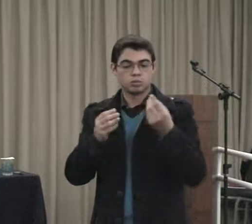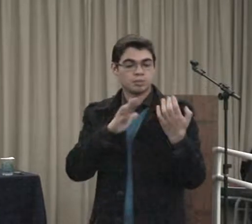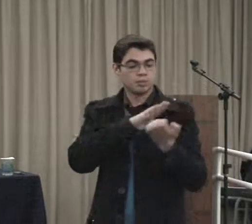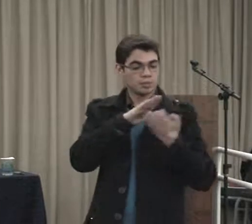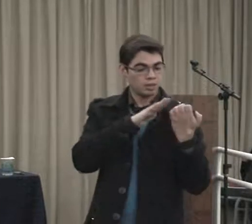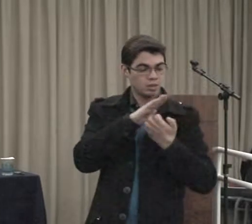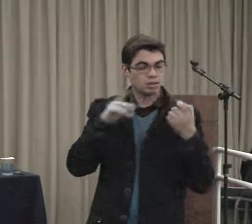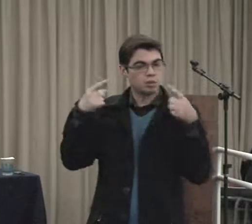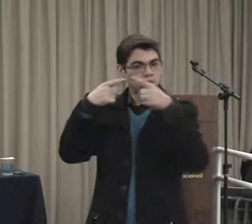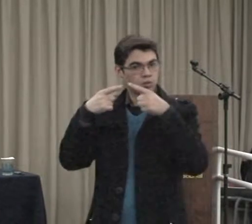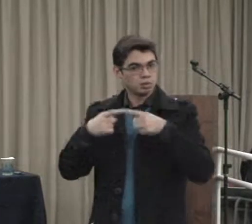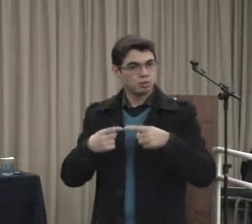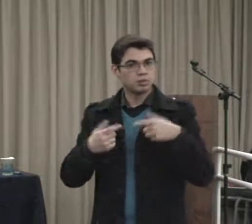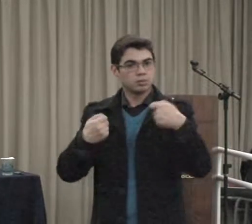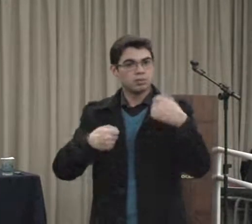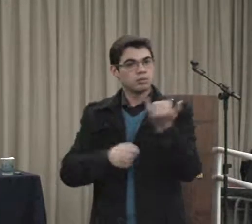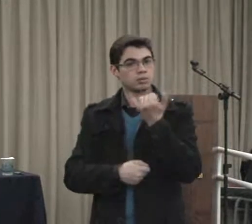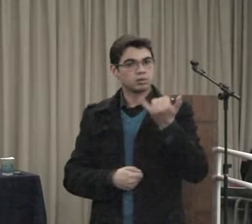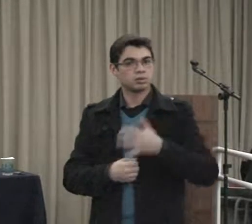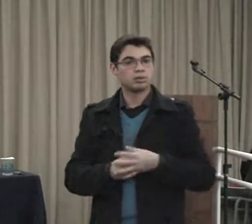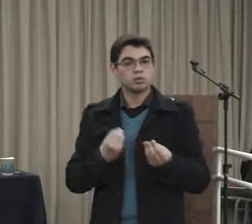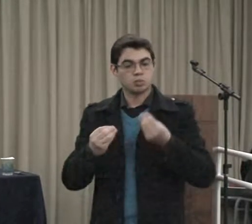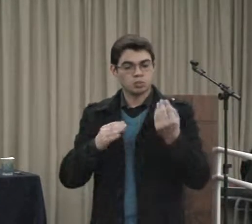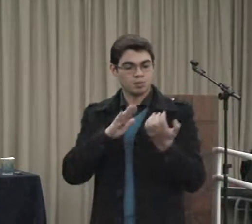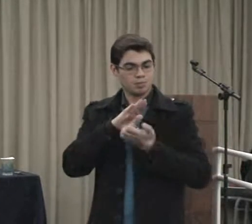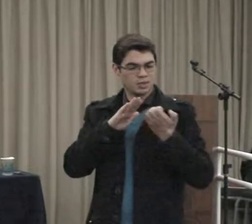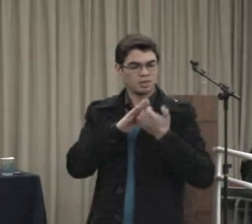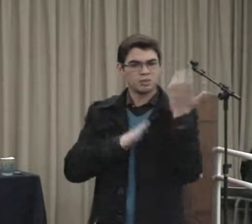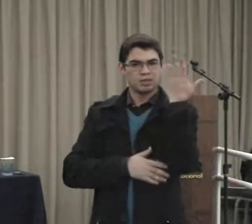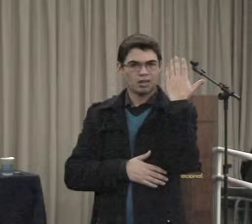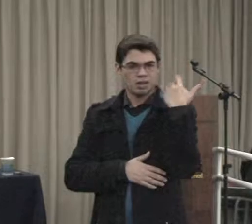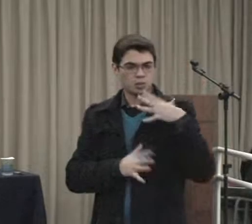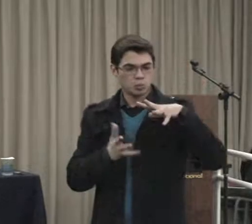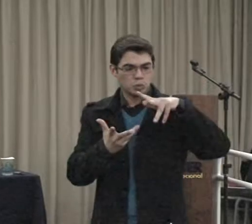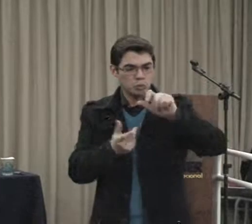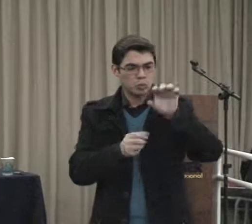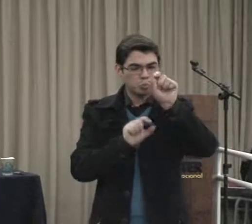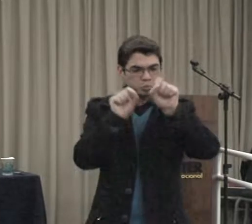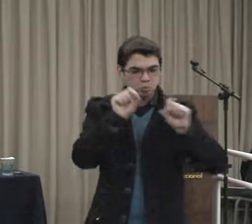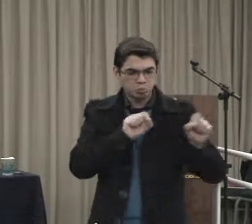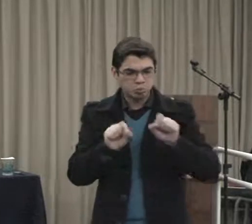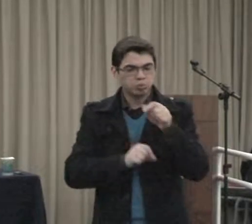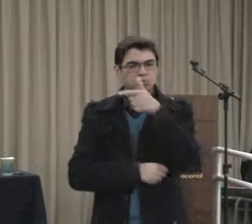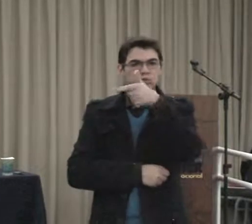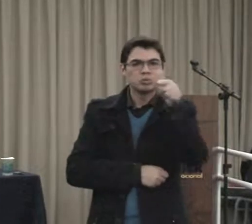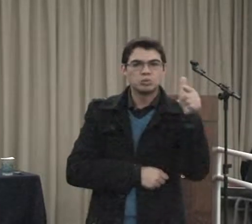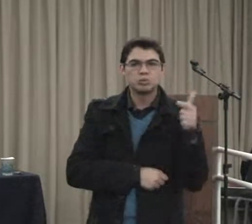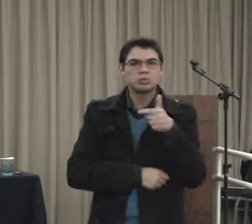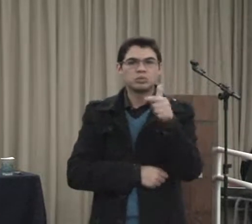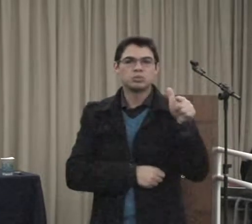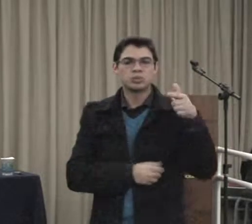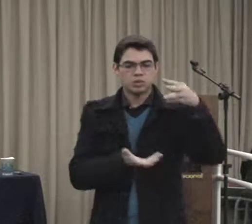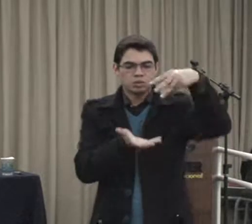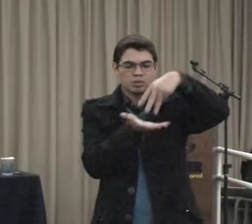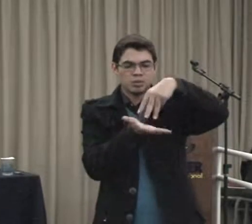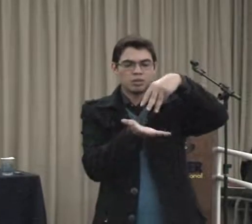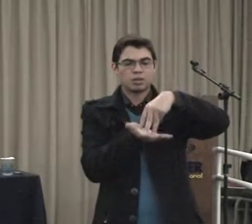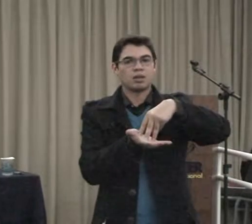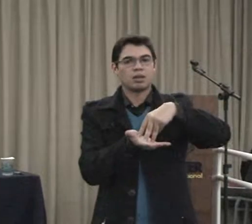mundo econômico, não tinha espaço para nós,